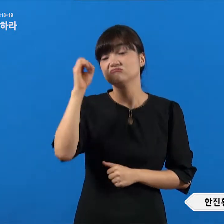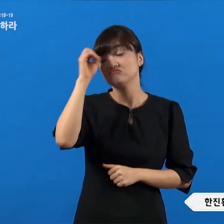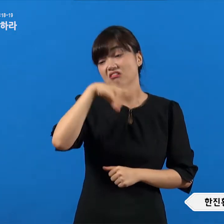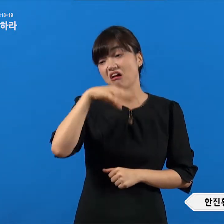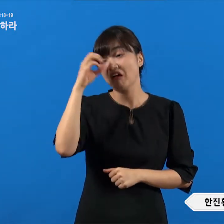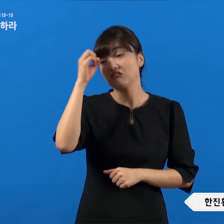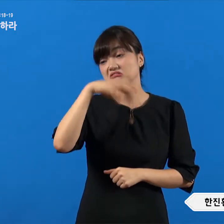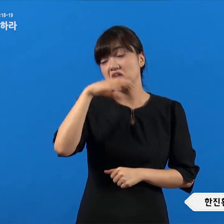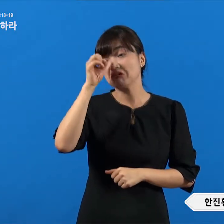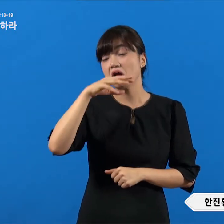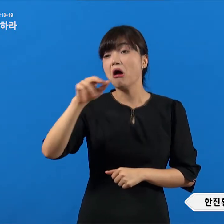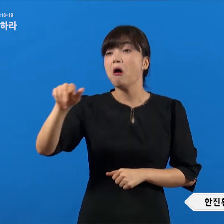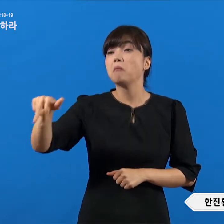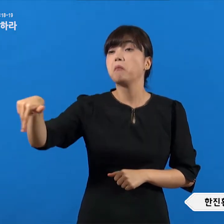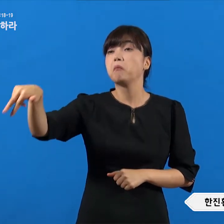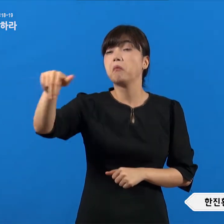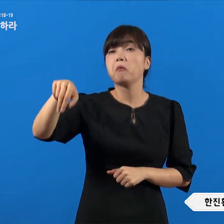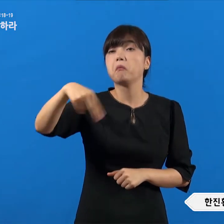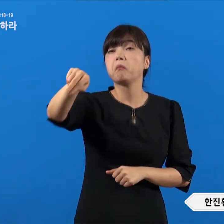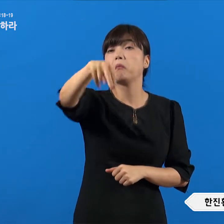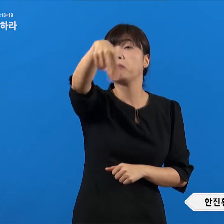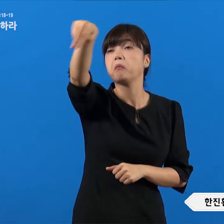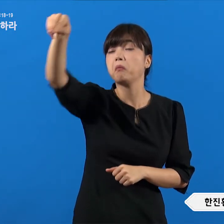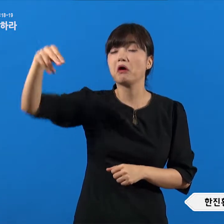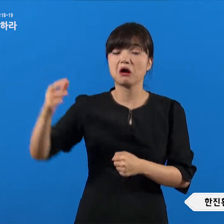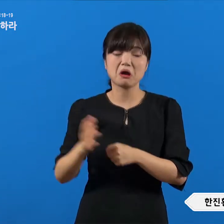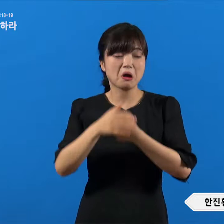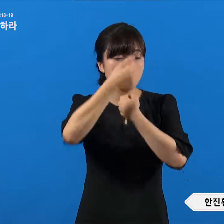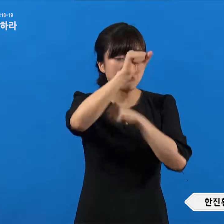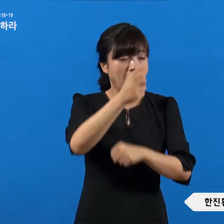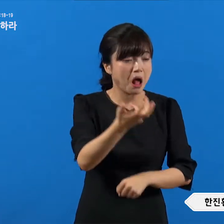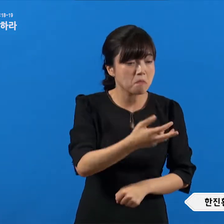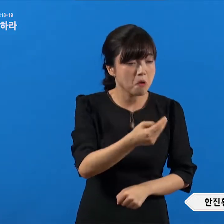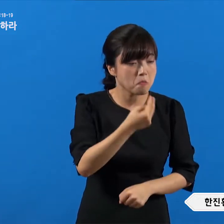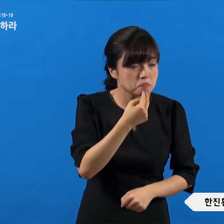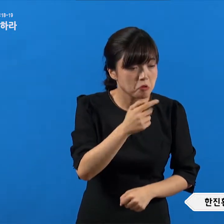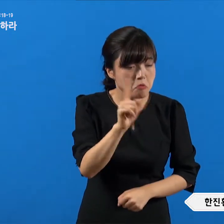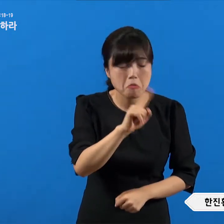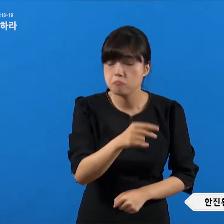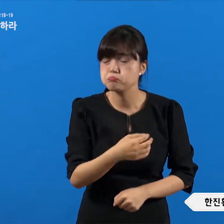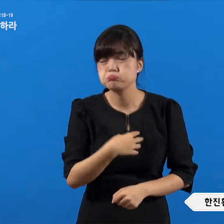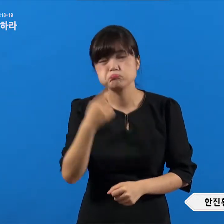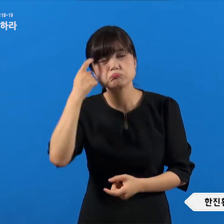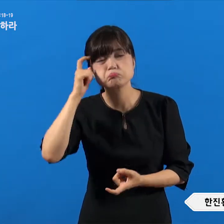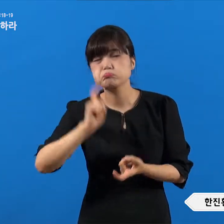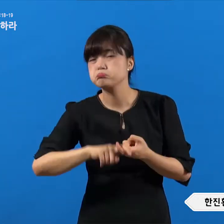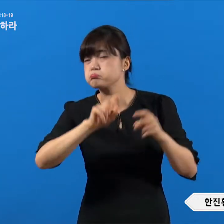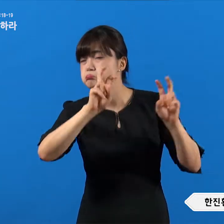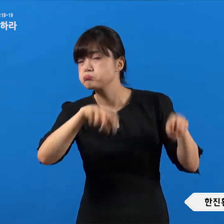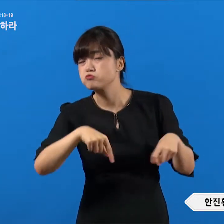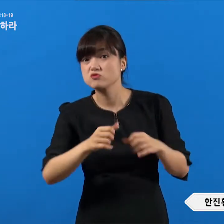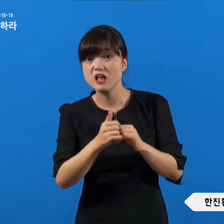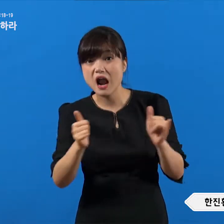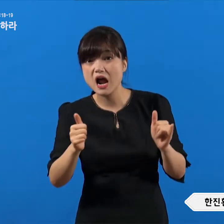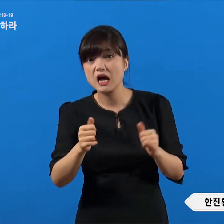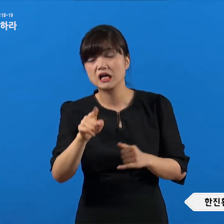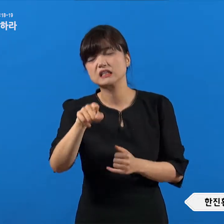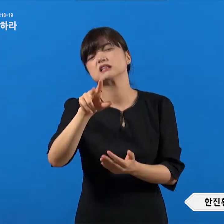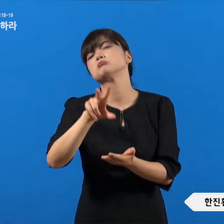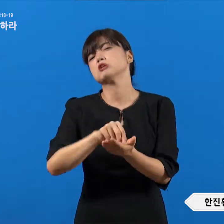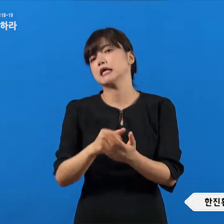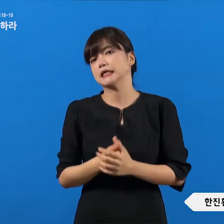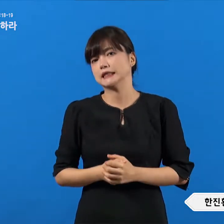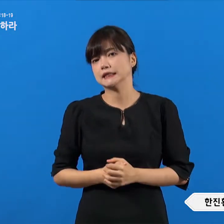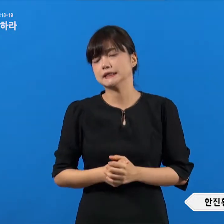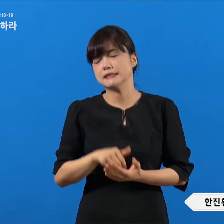늘 밖으로만 돌아다니면서 아내 발바닥이 갈라졌는지 쪼개졌는지 도통 관심이 없는 사람들은